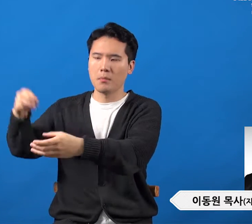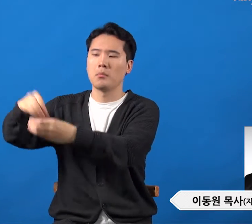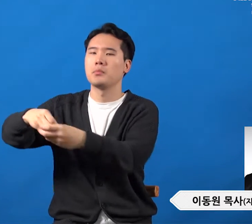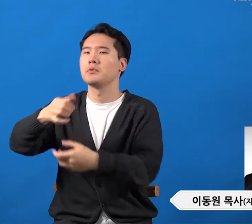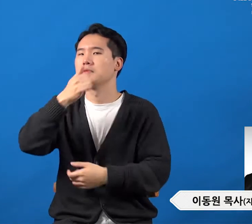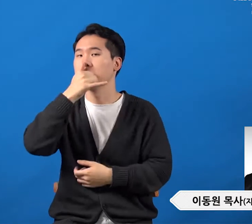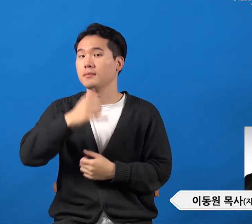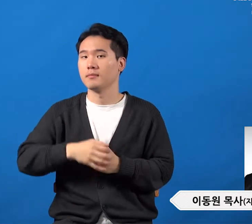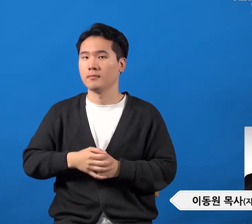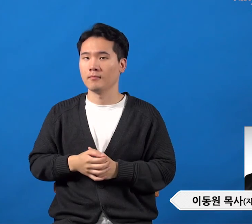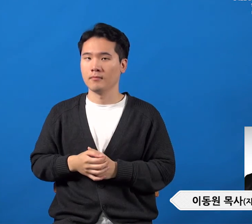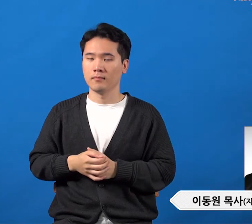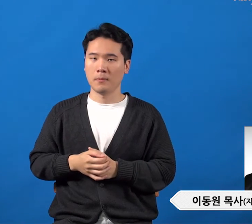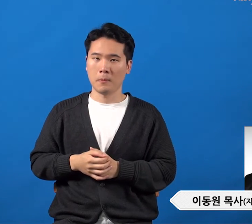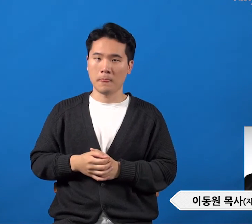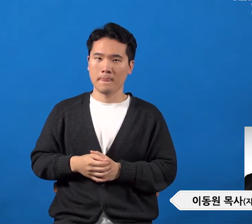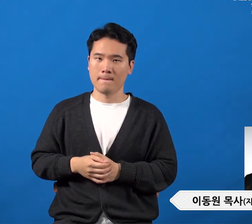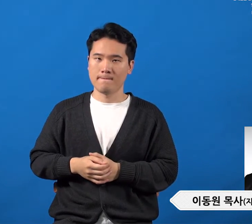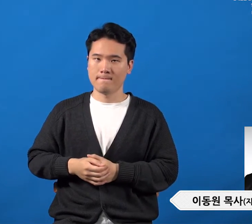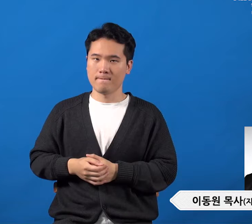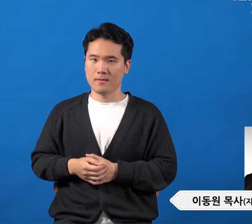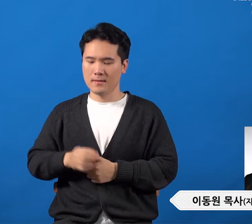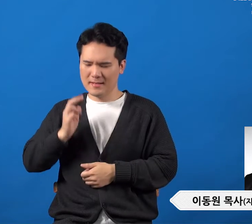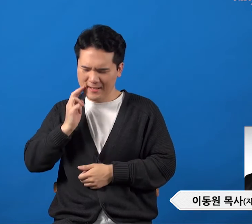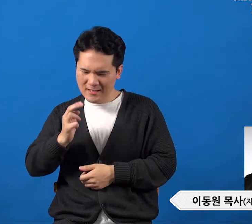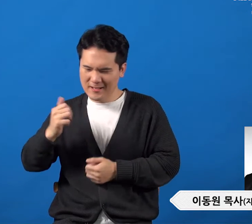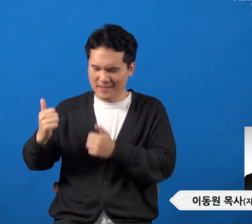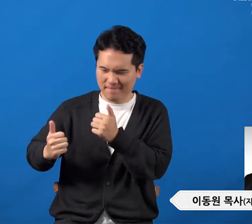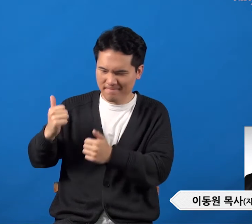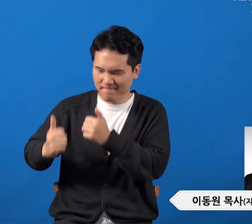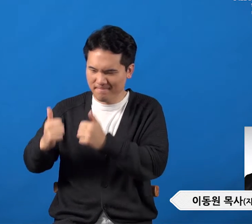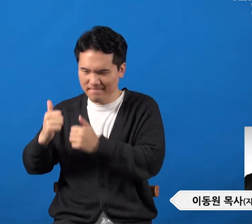그리고 그 치열한 전차 경주가 끝난 후